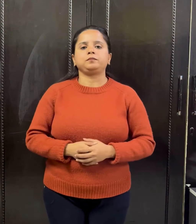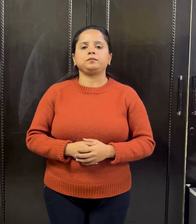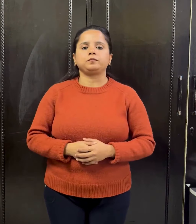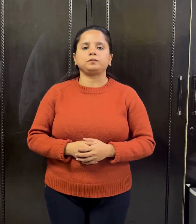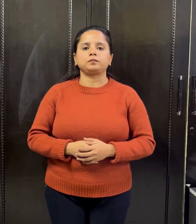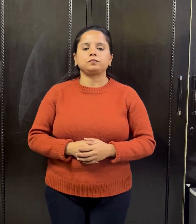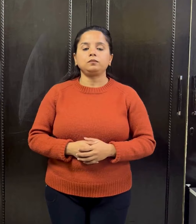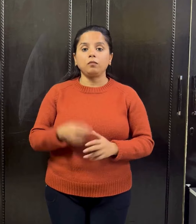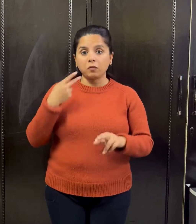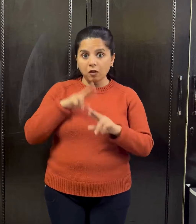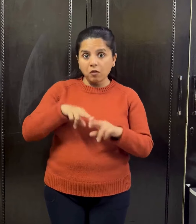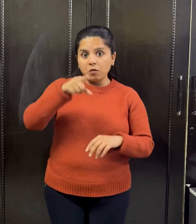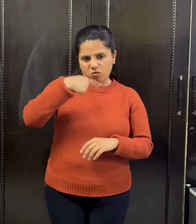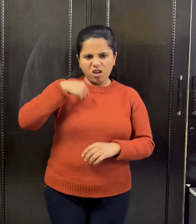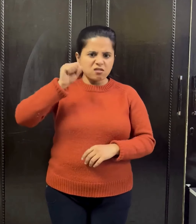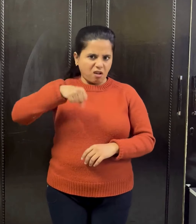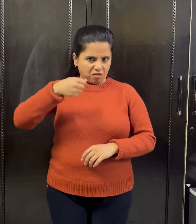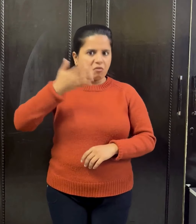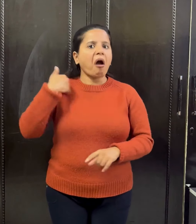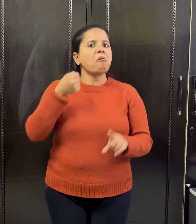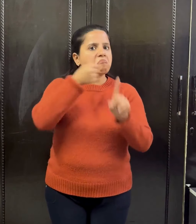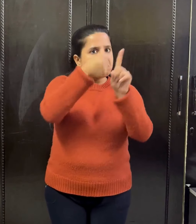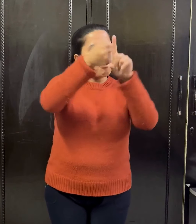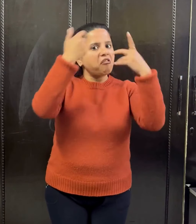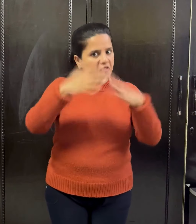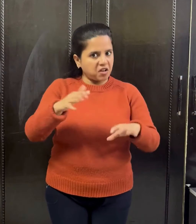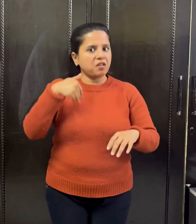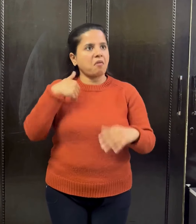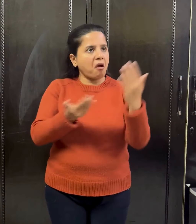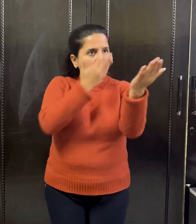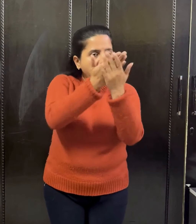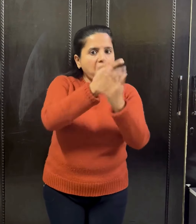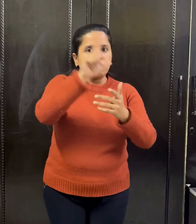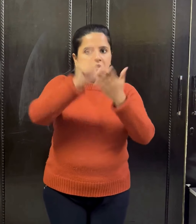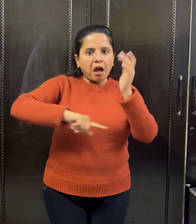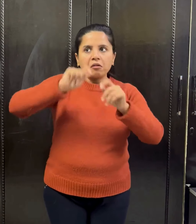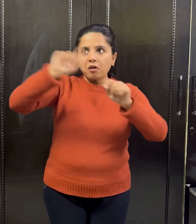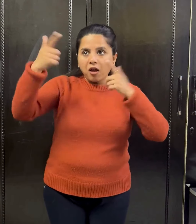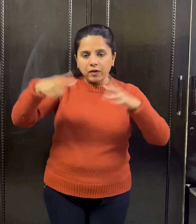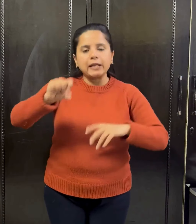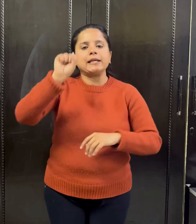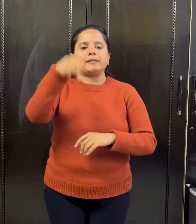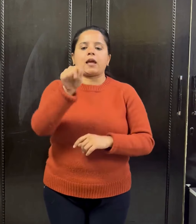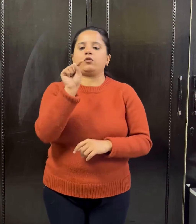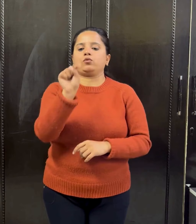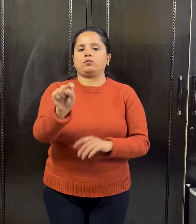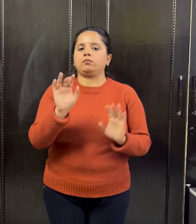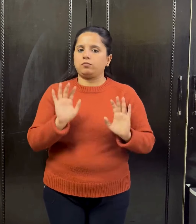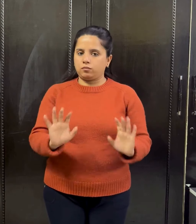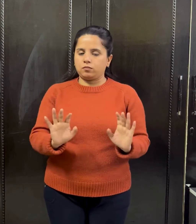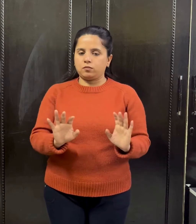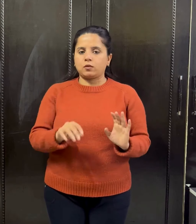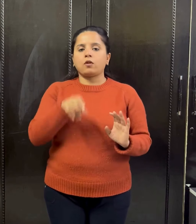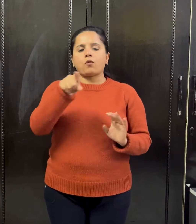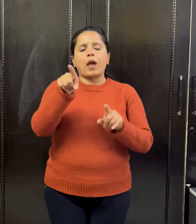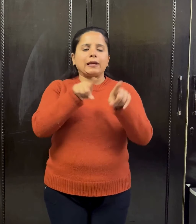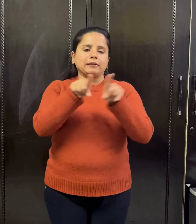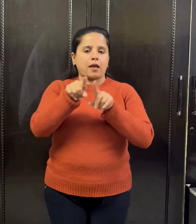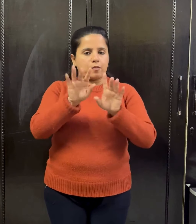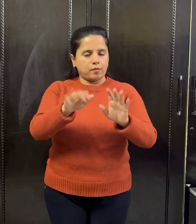यदि हां, तो उसे यस सिलेक्ट करें। उदाहरण के लिए, अगर आपने